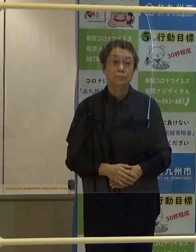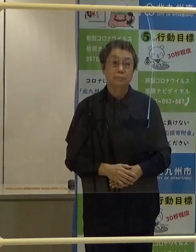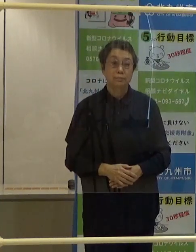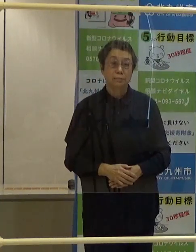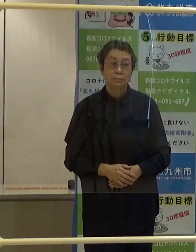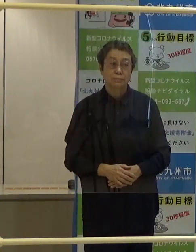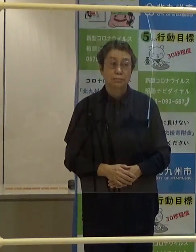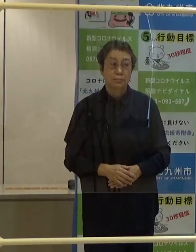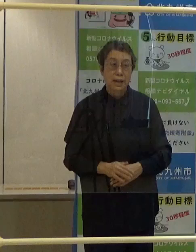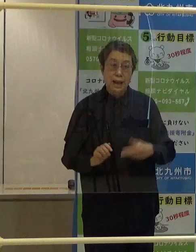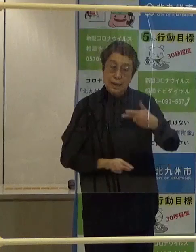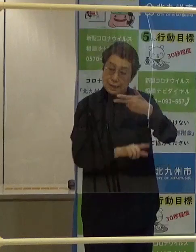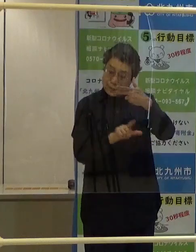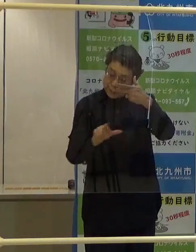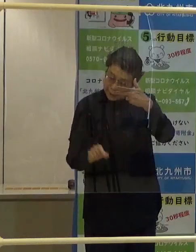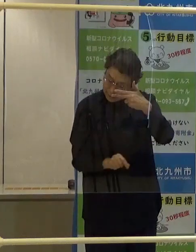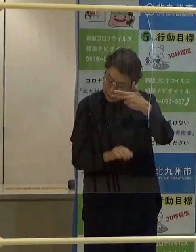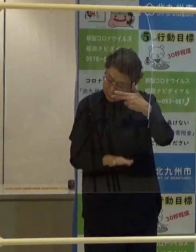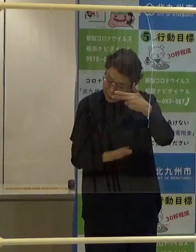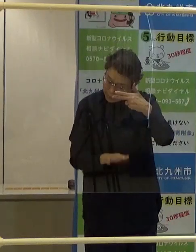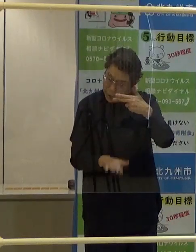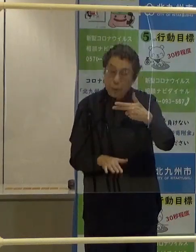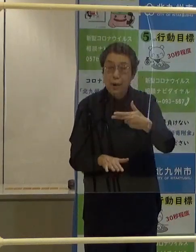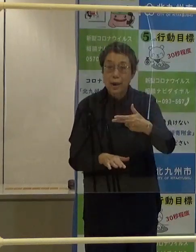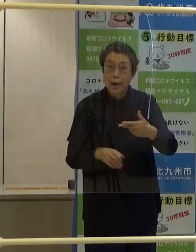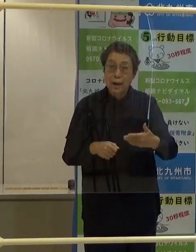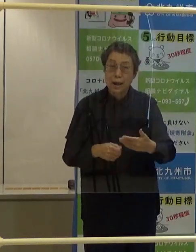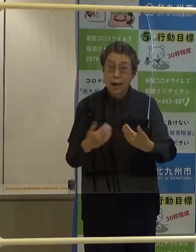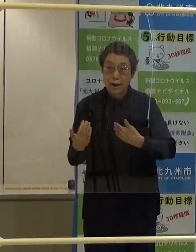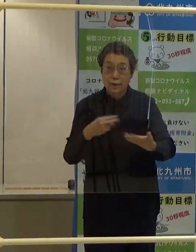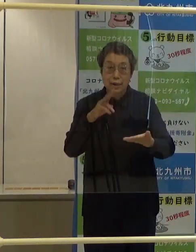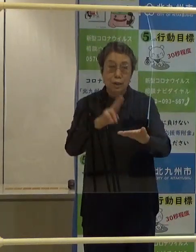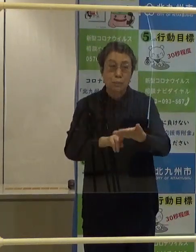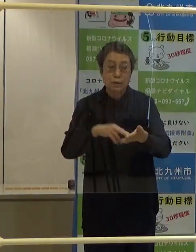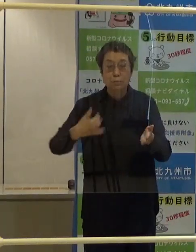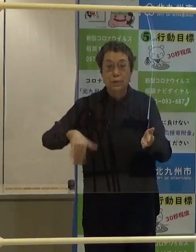予定はまだ確定はしておりません。